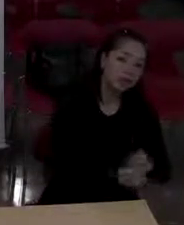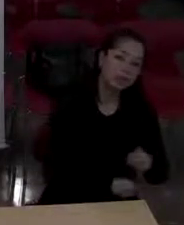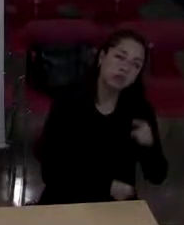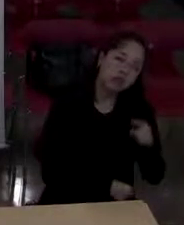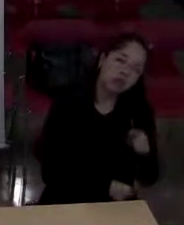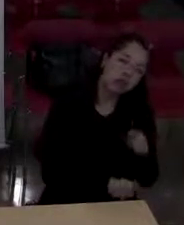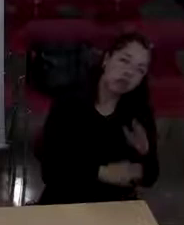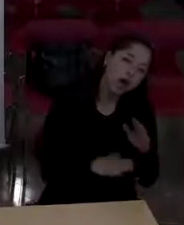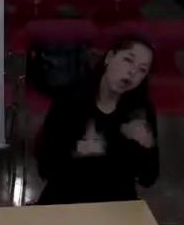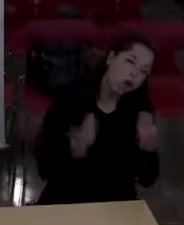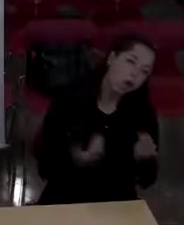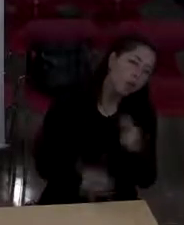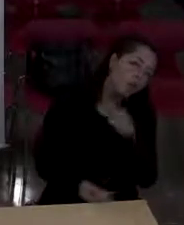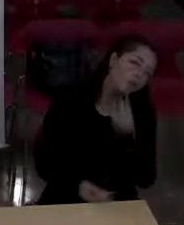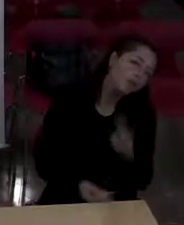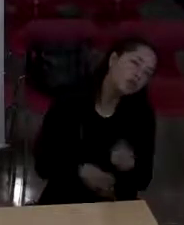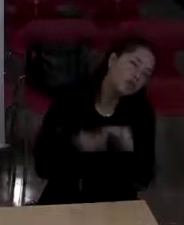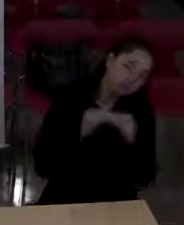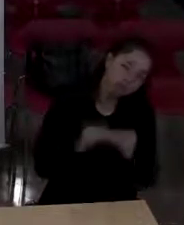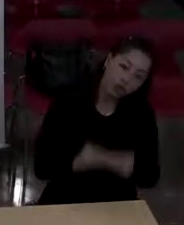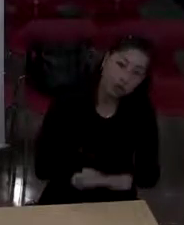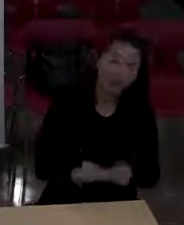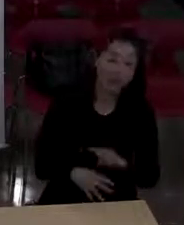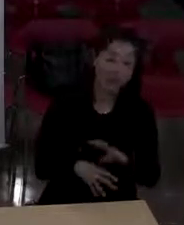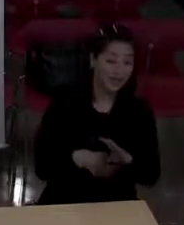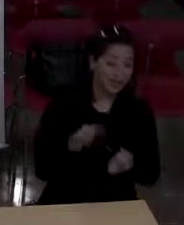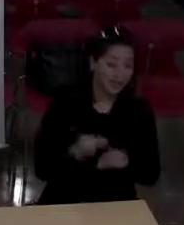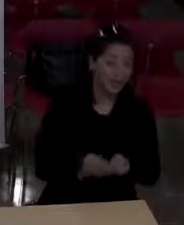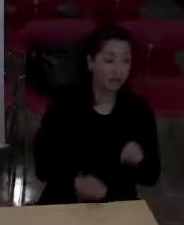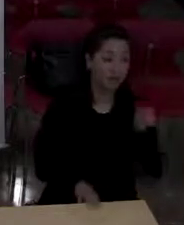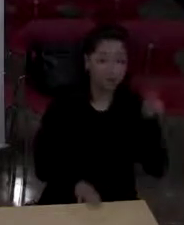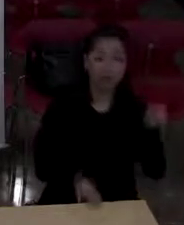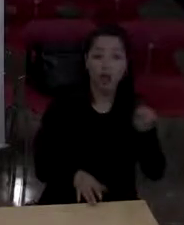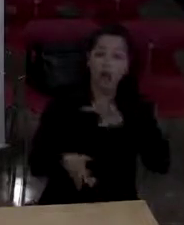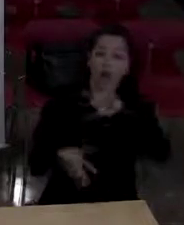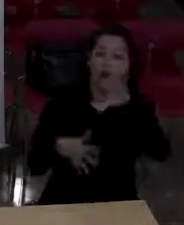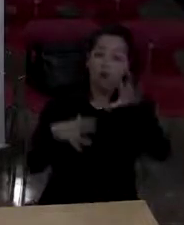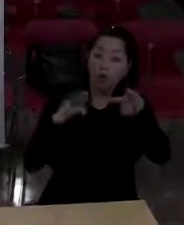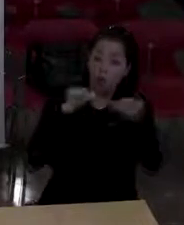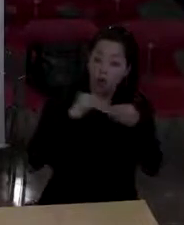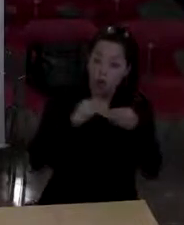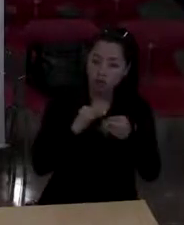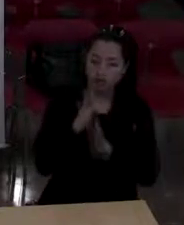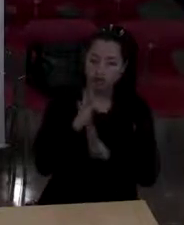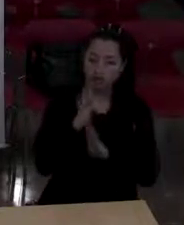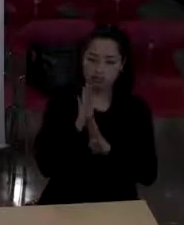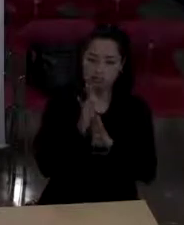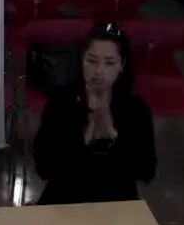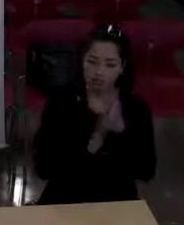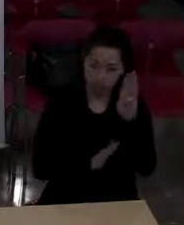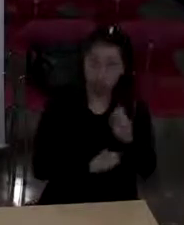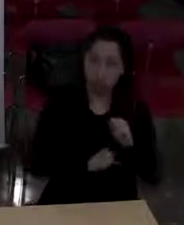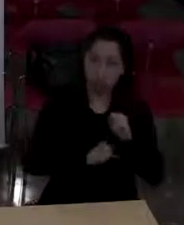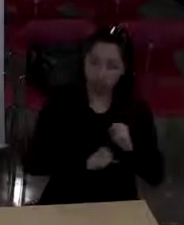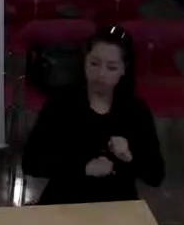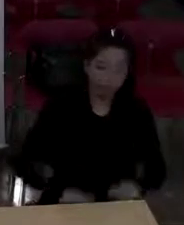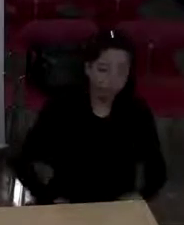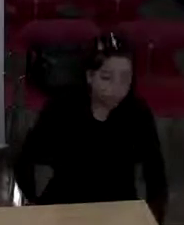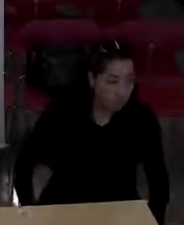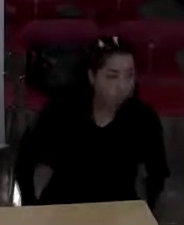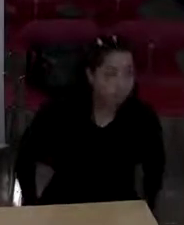llegar a acuerdos porque pues ya ellos tienen un dominio de un código más maduro y más competente para poder interactuar.